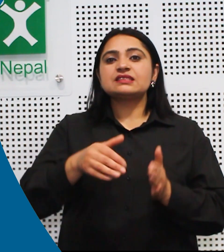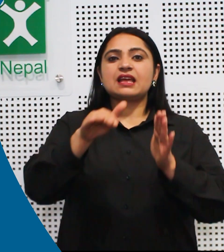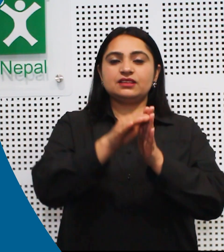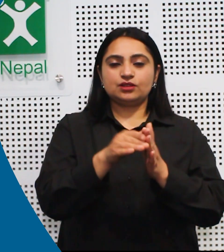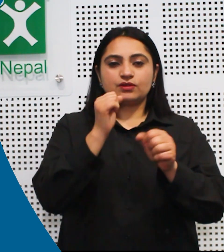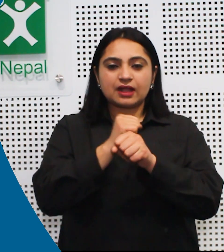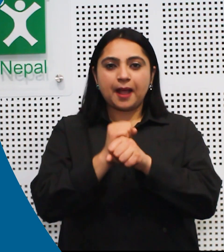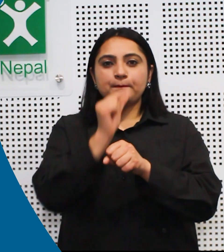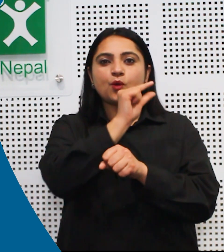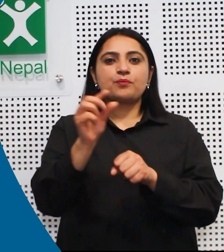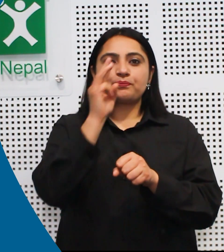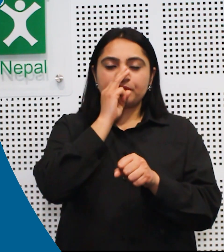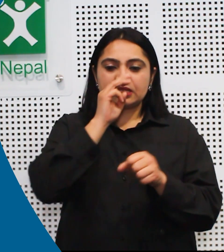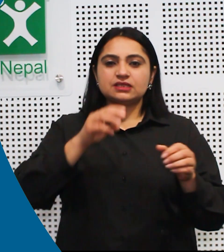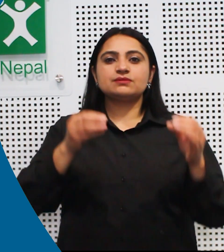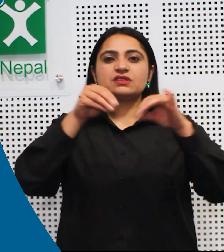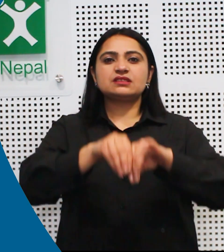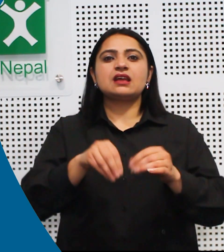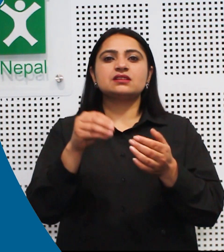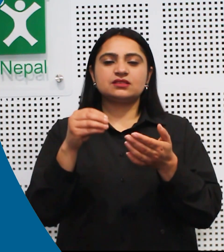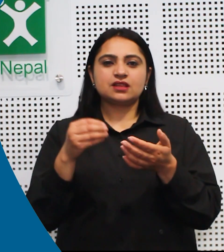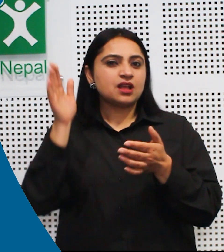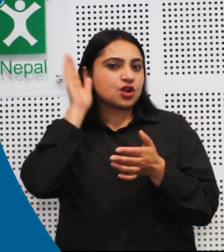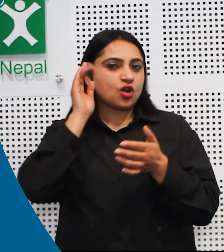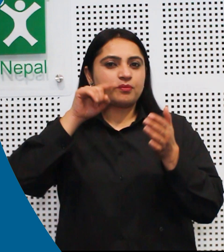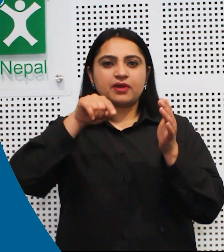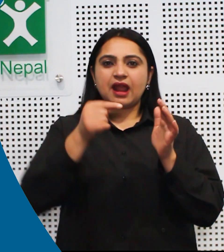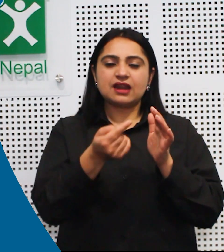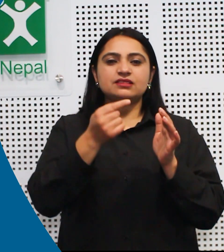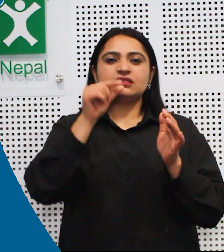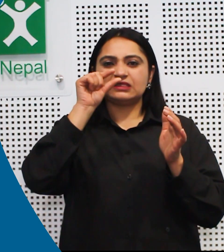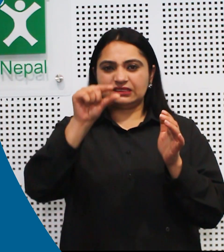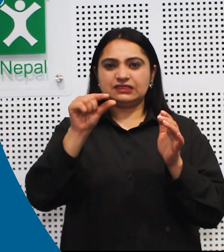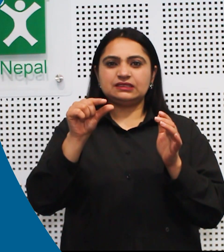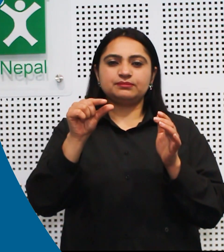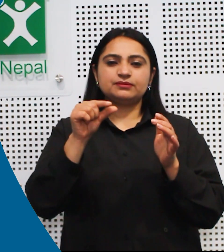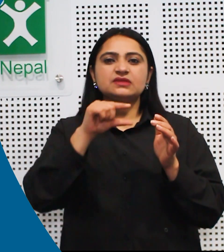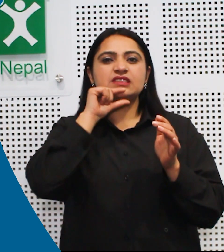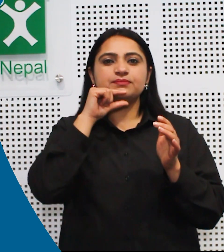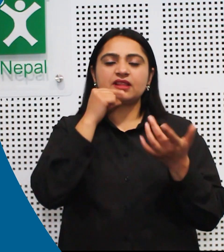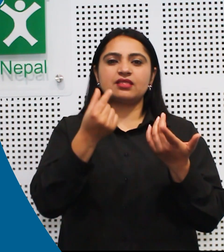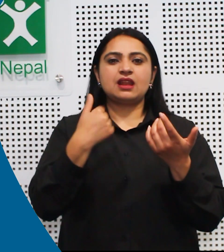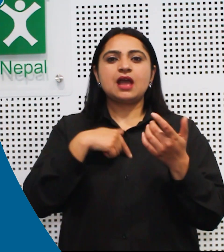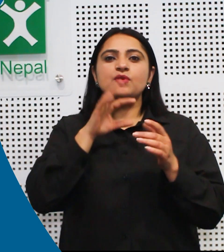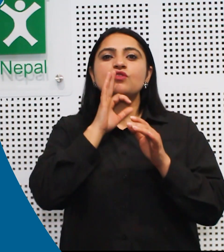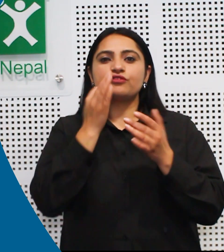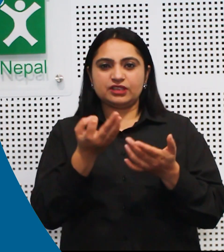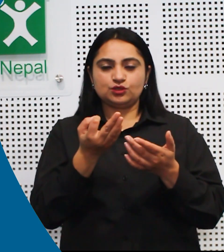तहको काम कारबाहीका बारेमा साझा खबर @gmail.com, हाम्रो फेसबुक पेज CIN